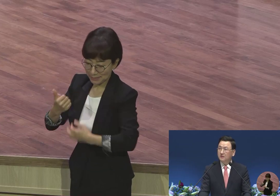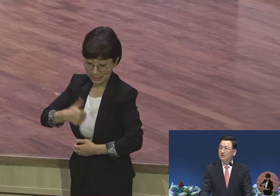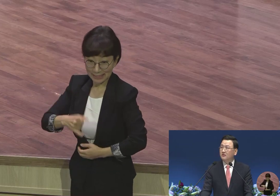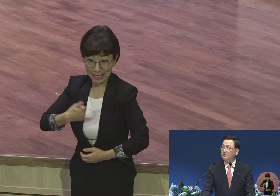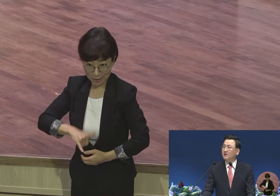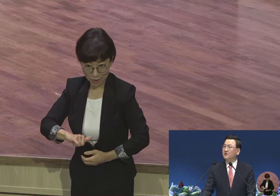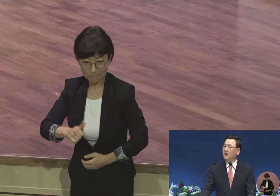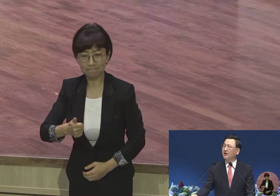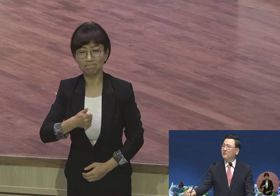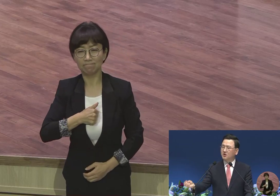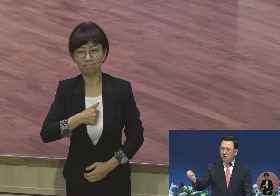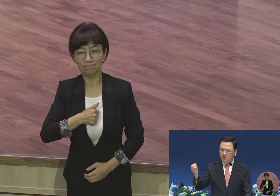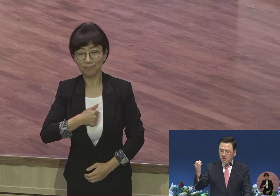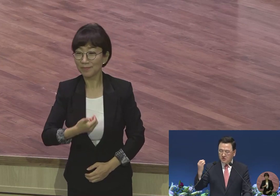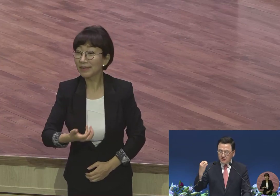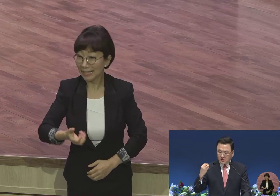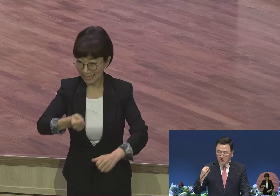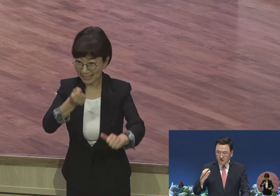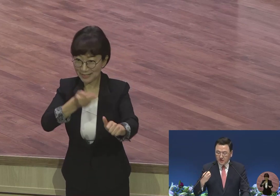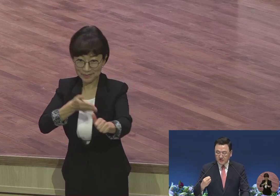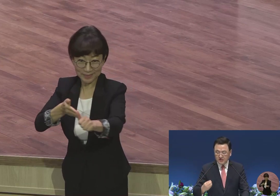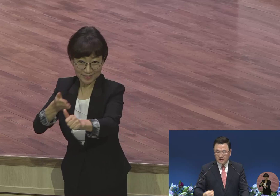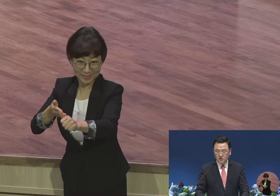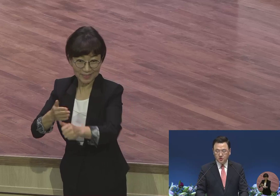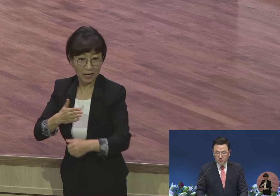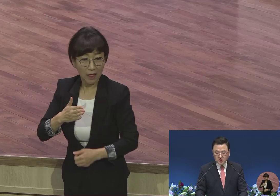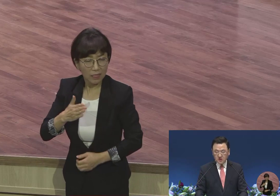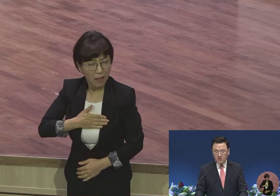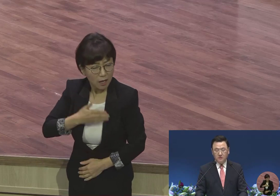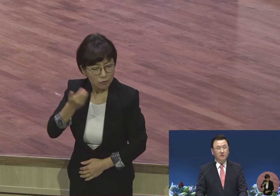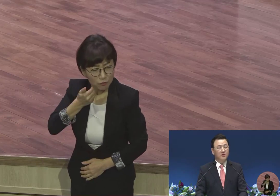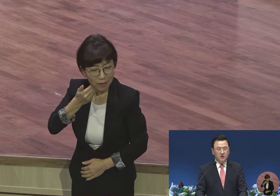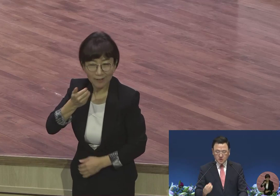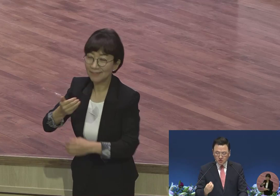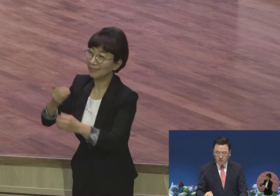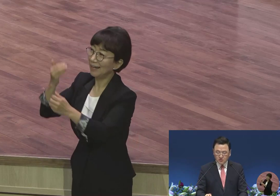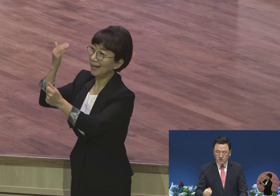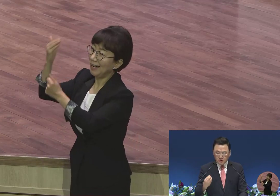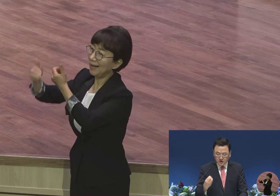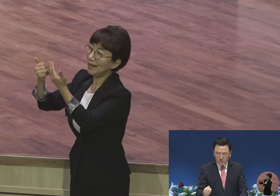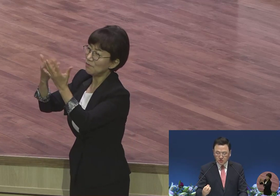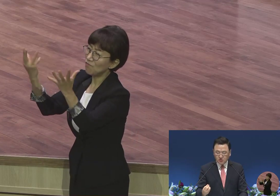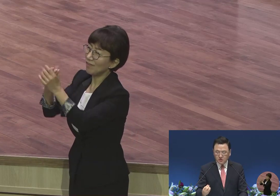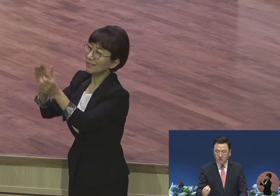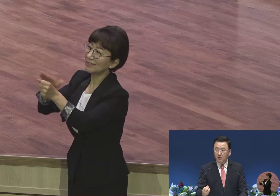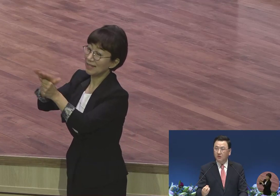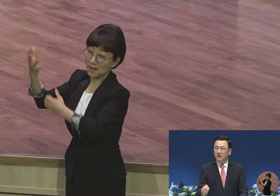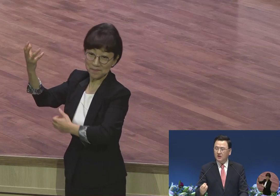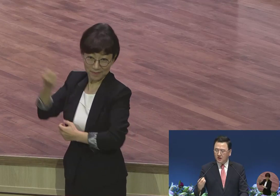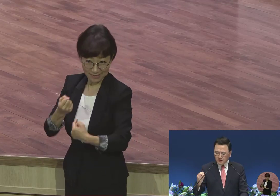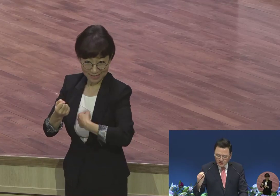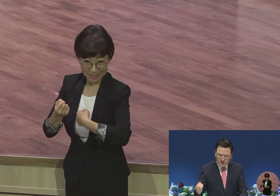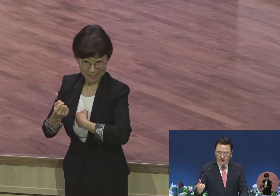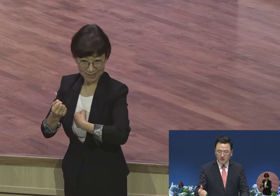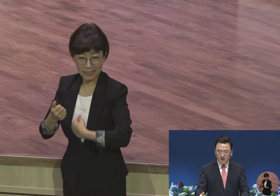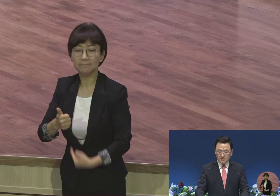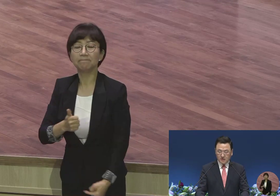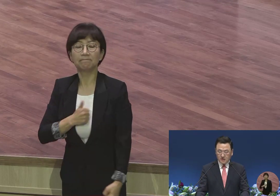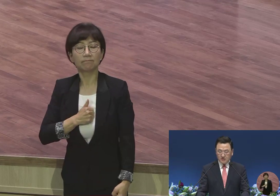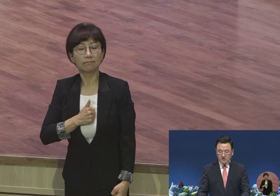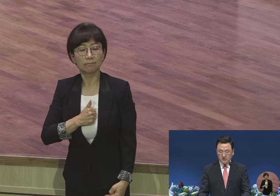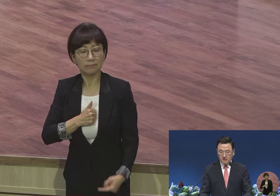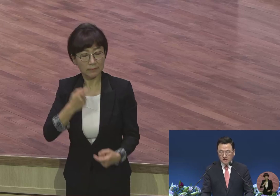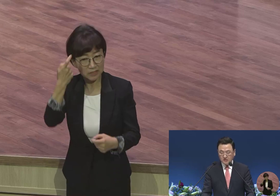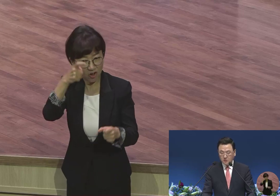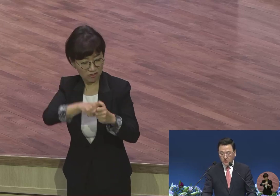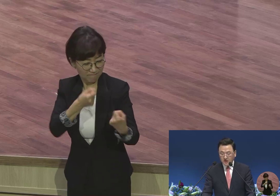돼. 나는 하나님의 절대적 사랑을 받은 중직자로서 성도로서 렘넌트로서 당당하게 싸워야